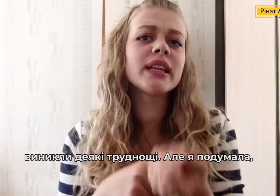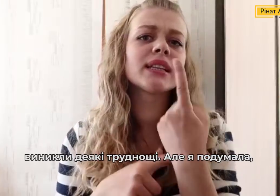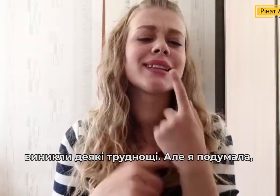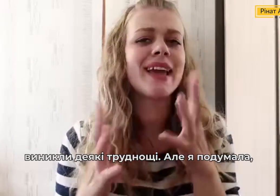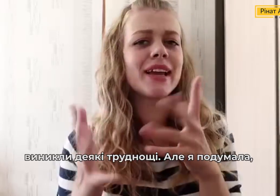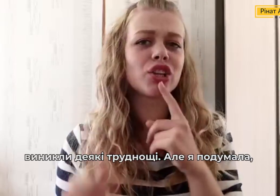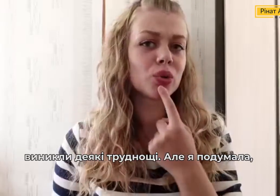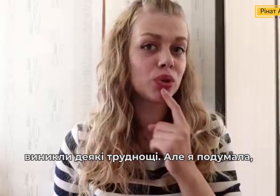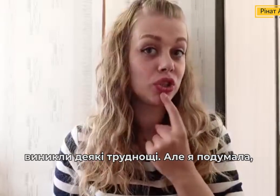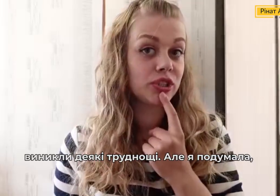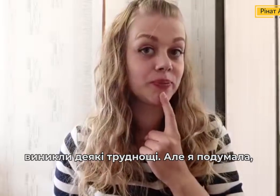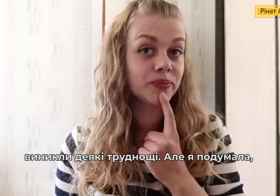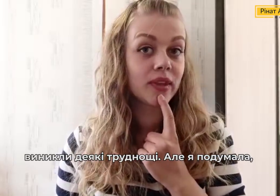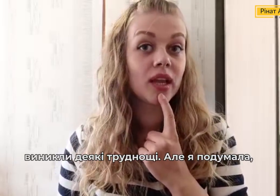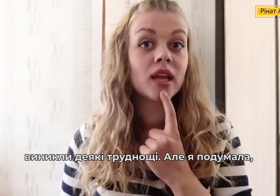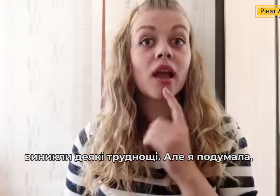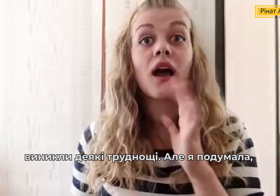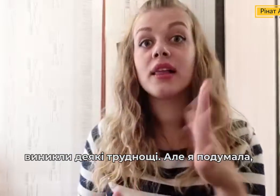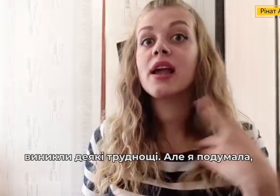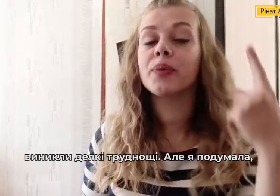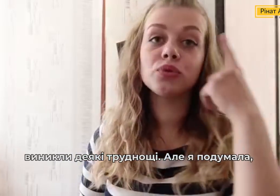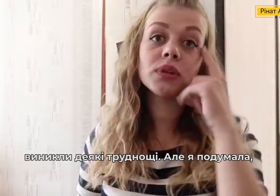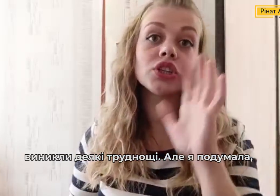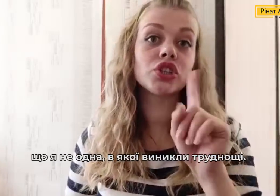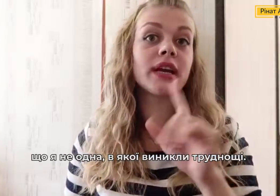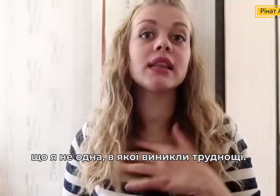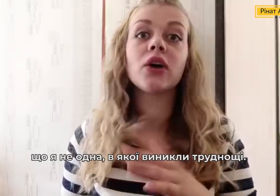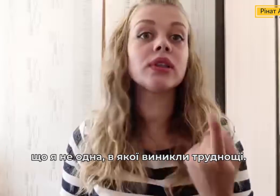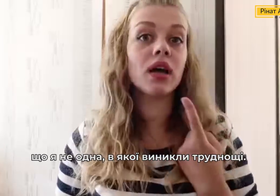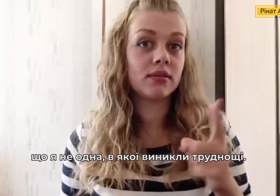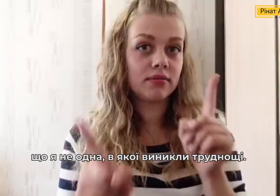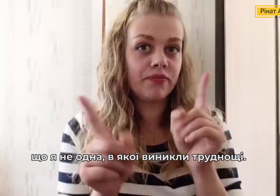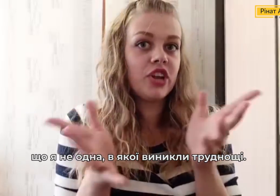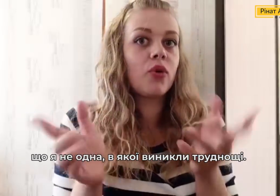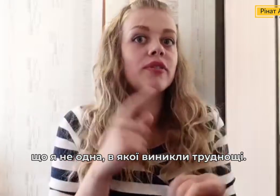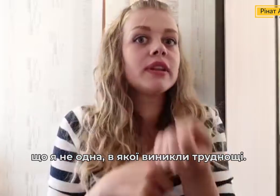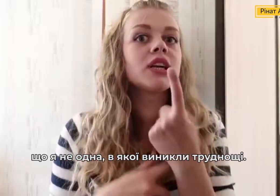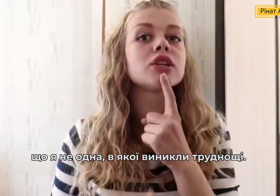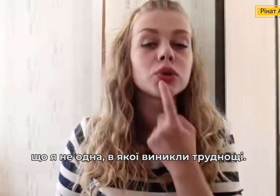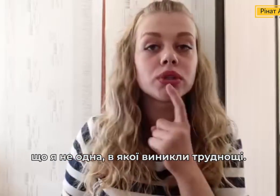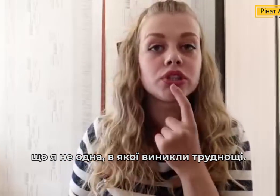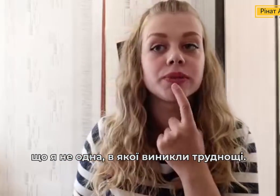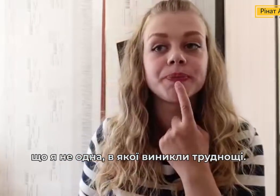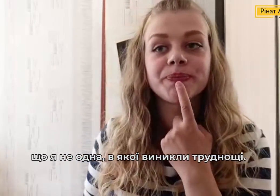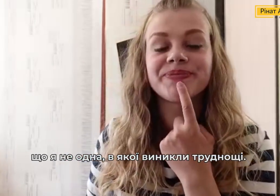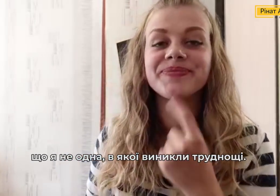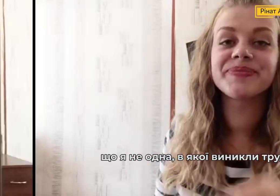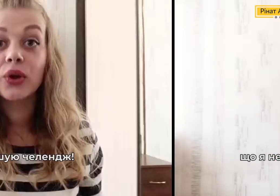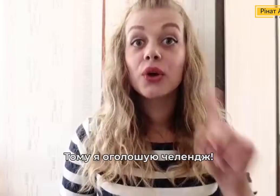виникли деякі труднощі. Але я подумала, що я не одна, в якої виникли труднощі.